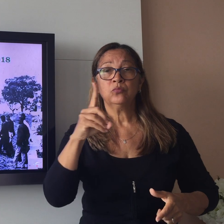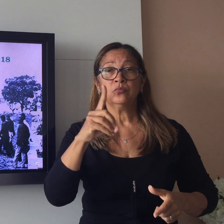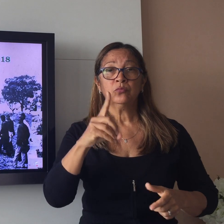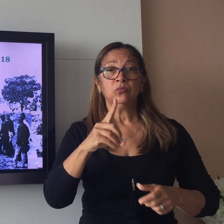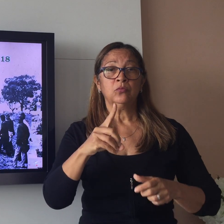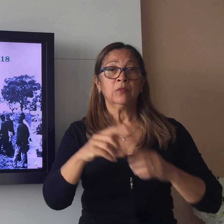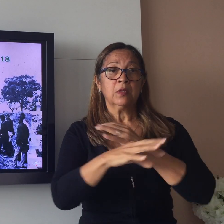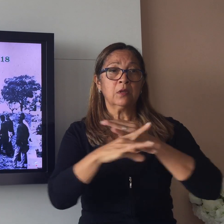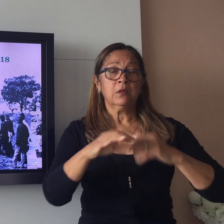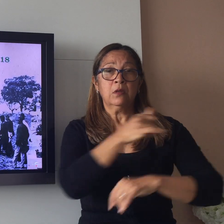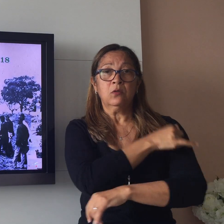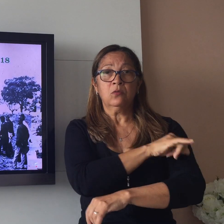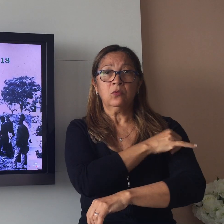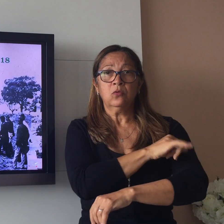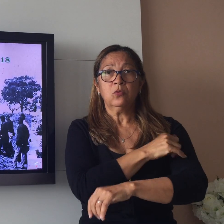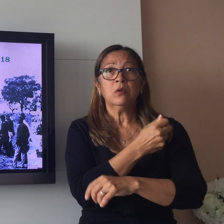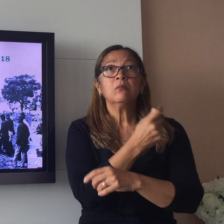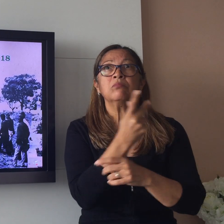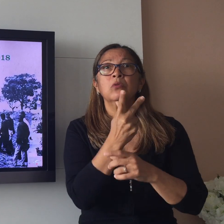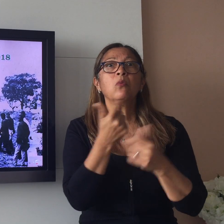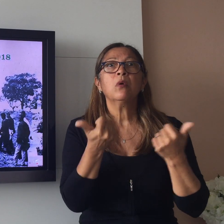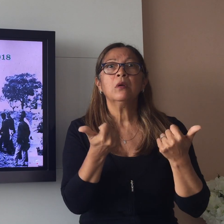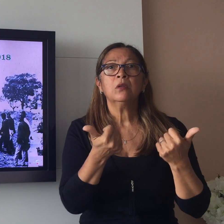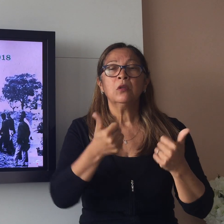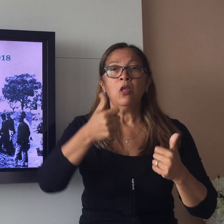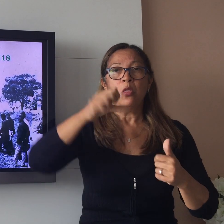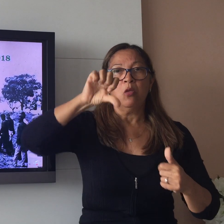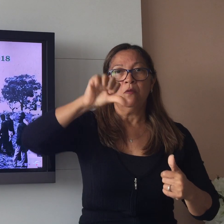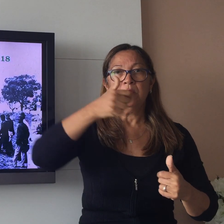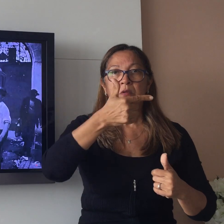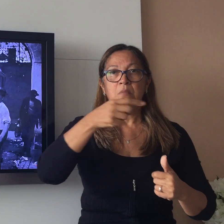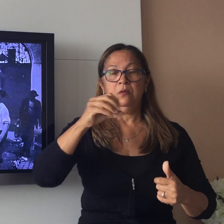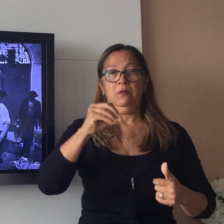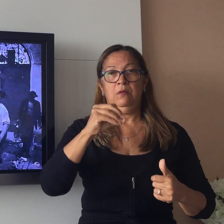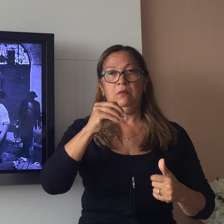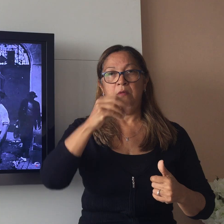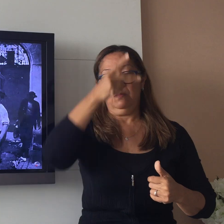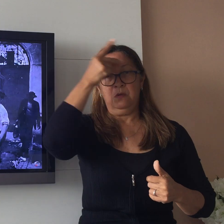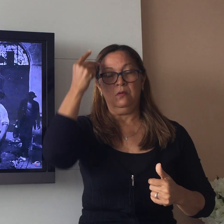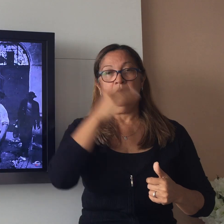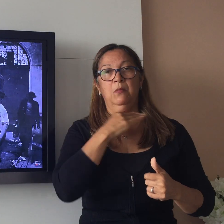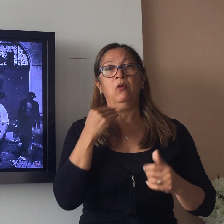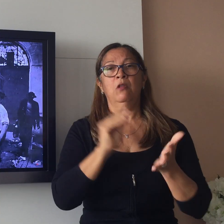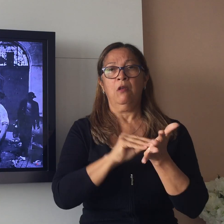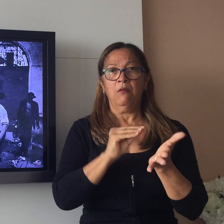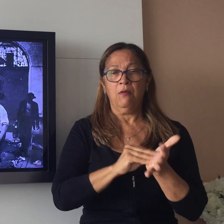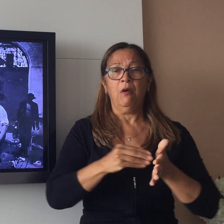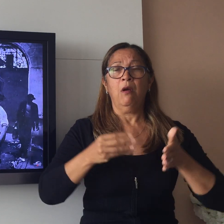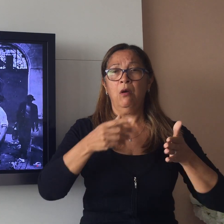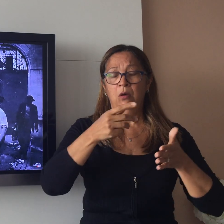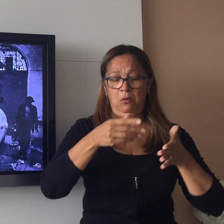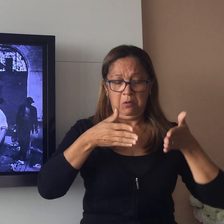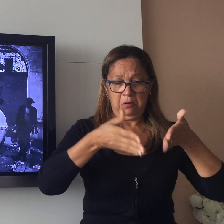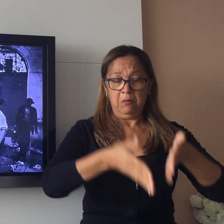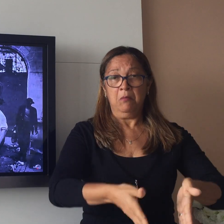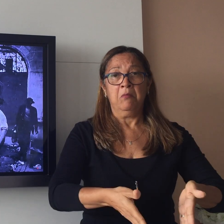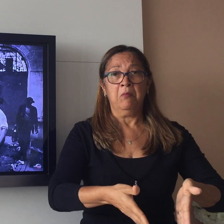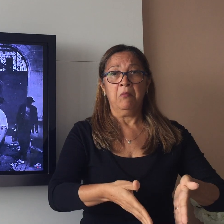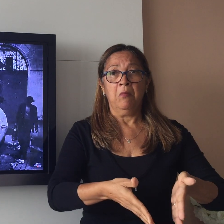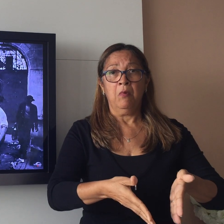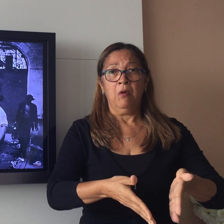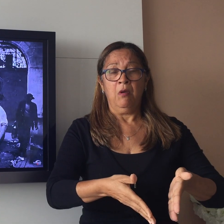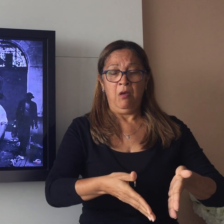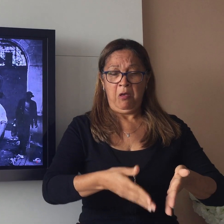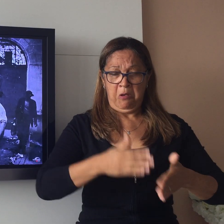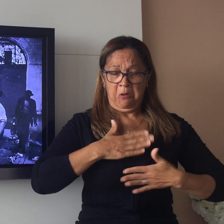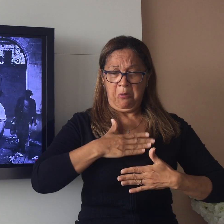de Janeiro contabiliza 920 mortos. Faltam cordeiros e os corpos apodrecem